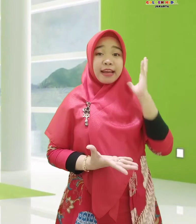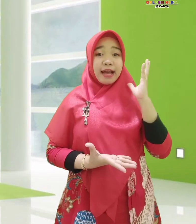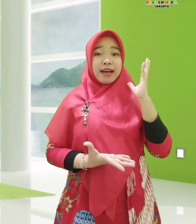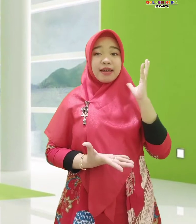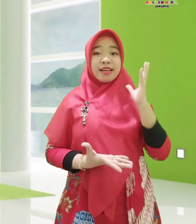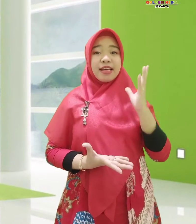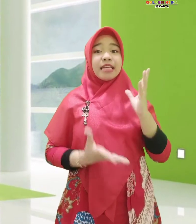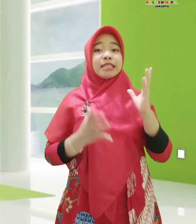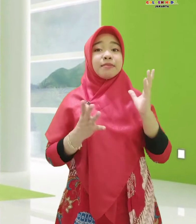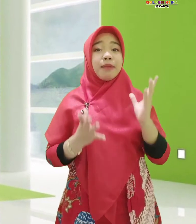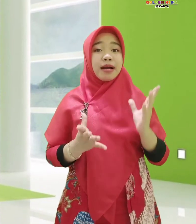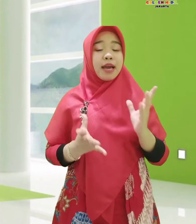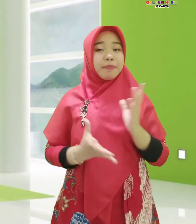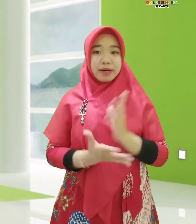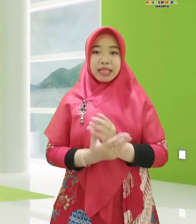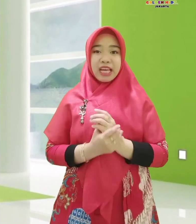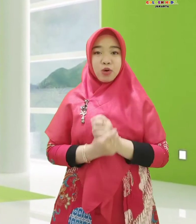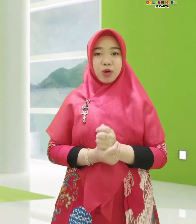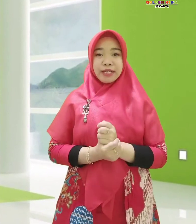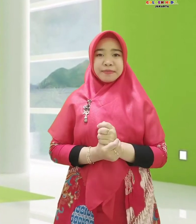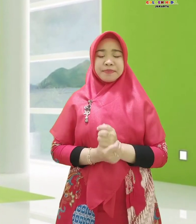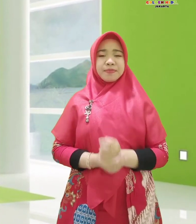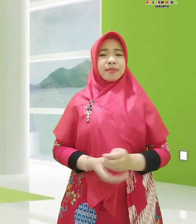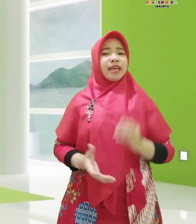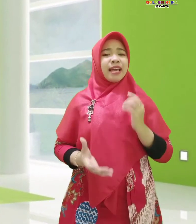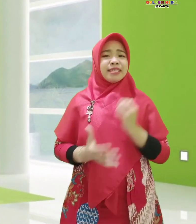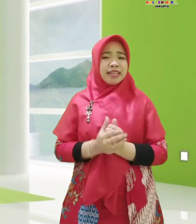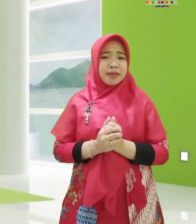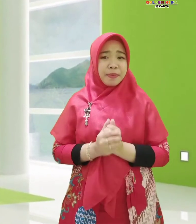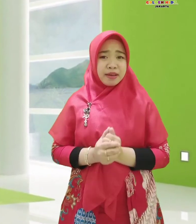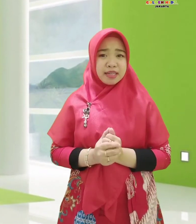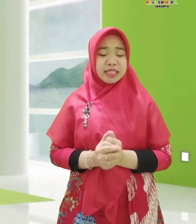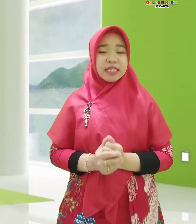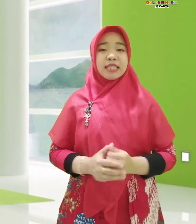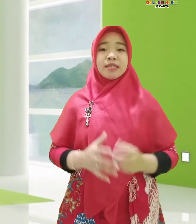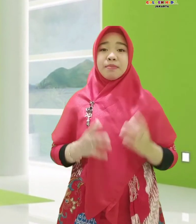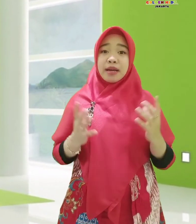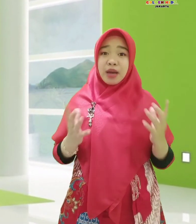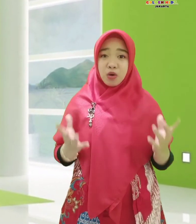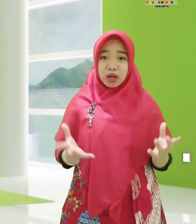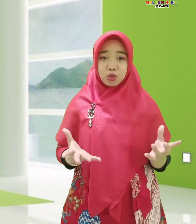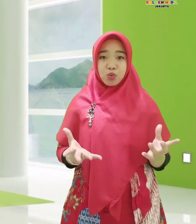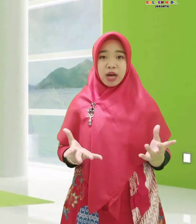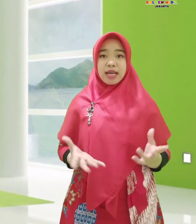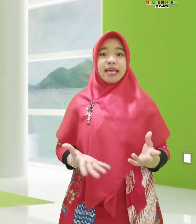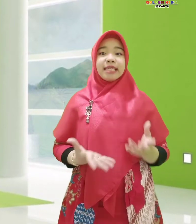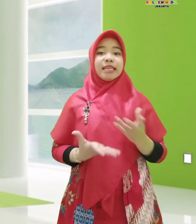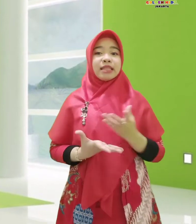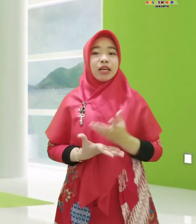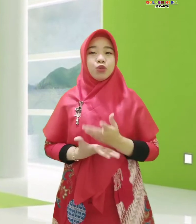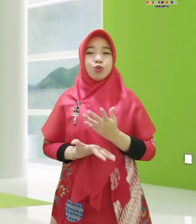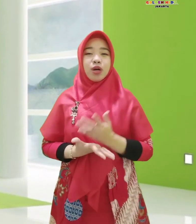mereka sebagai pengetahuan. Jadi parents, sebagai orang tua, kita juga